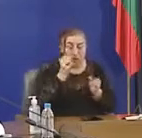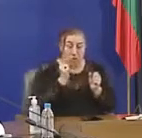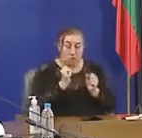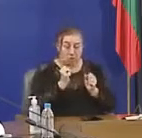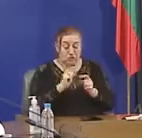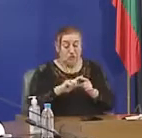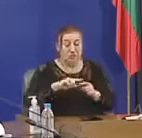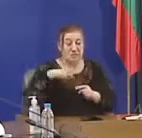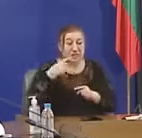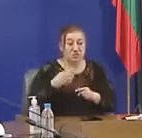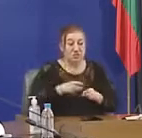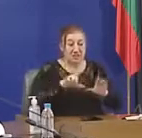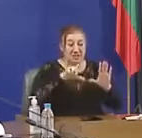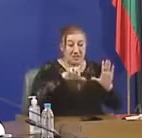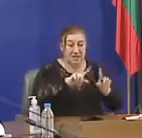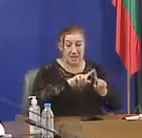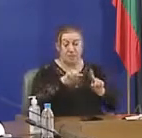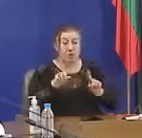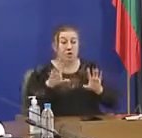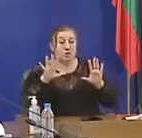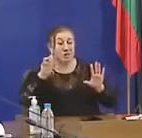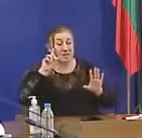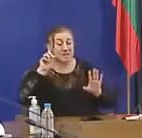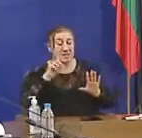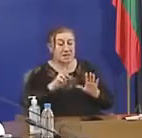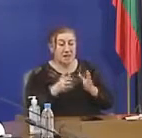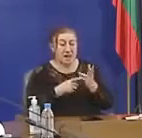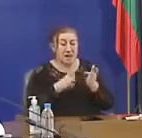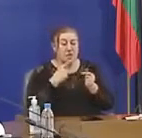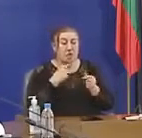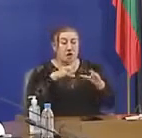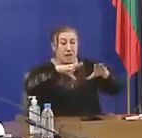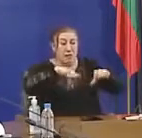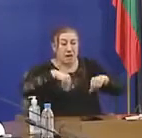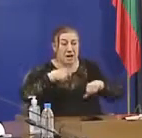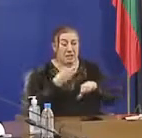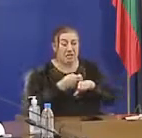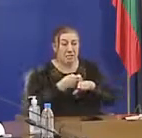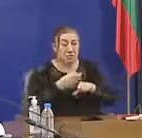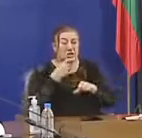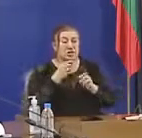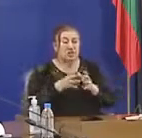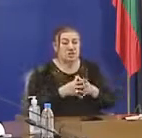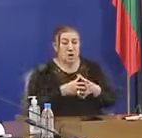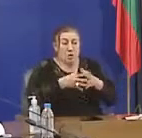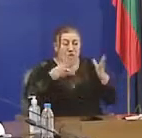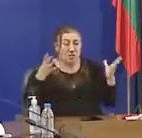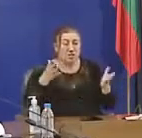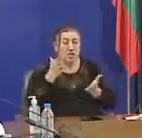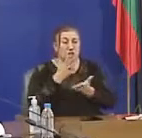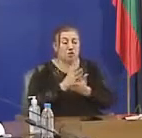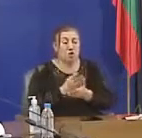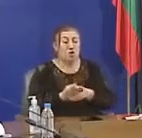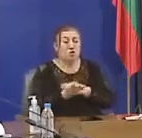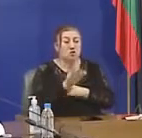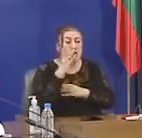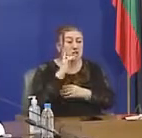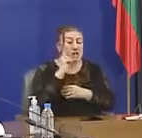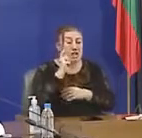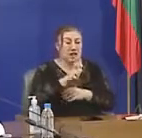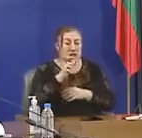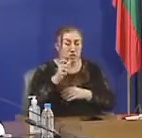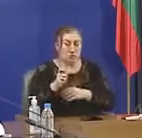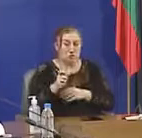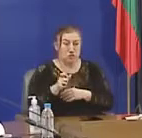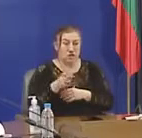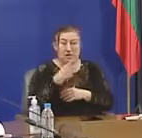до 10 дни броя на хоспитализираните да нарасне до 4000, което значи, че не по-малко от 220 до 250